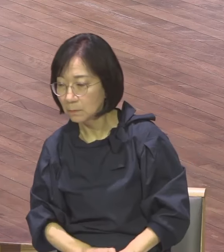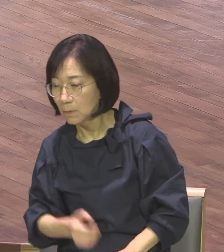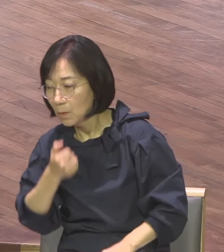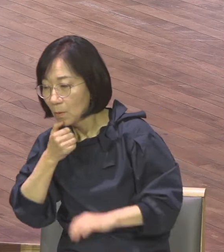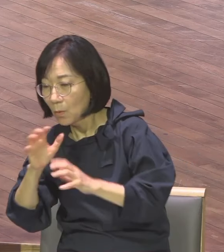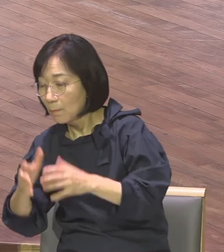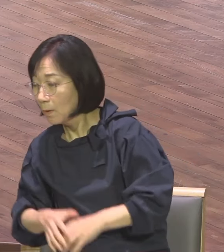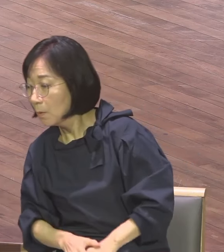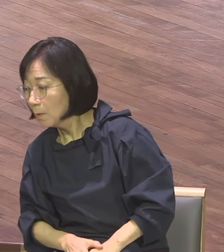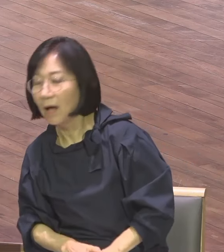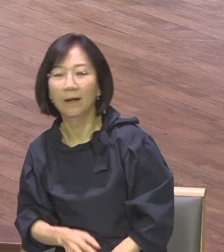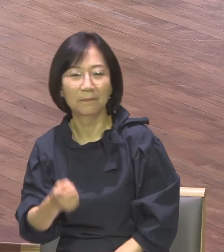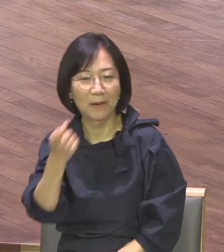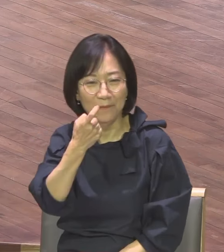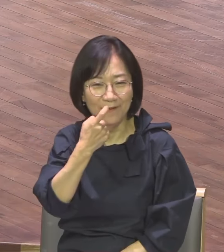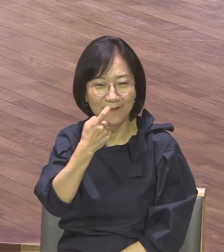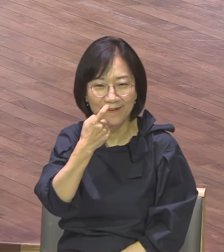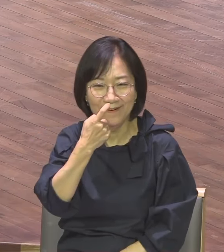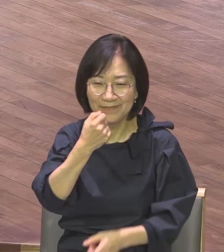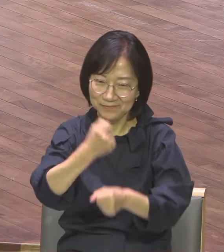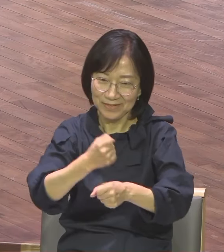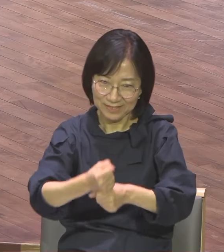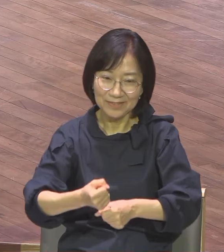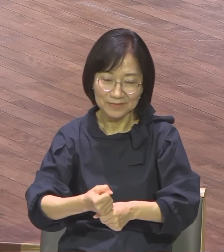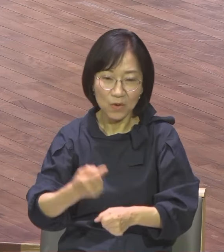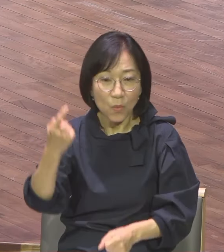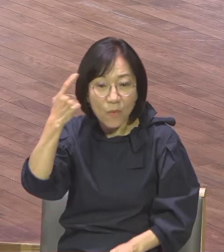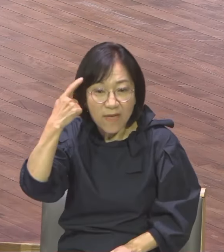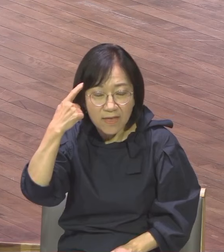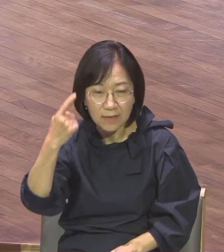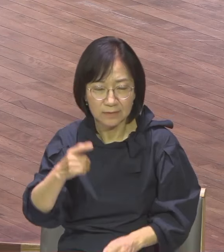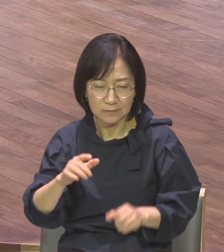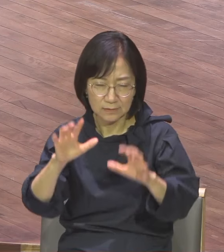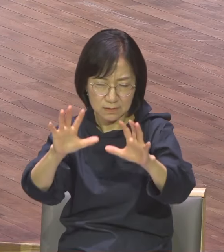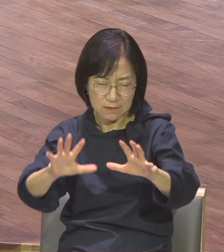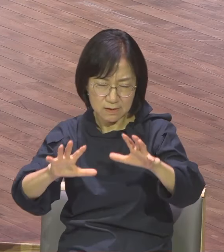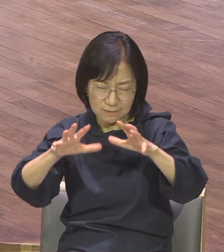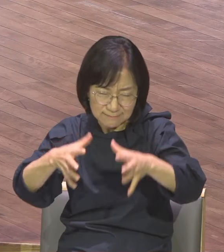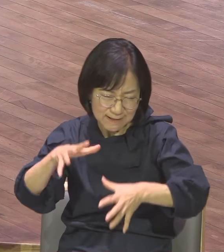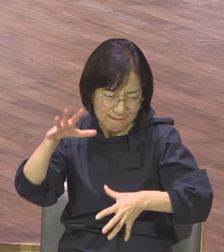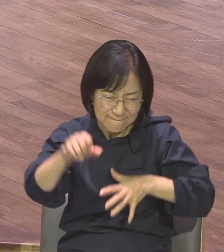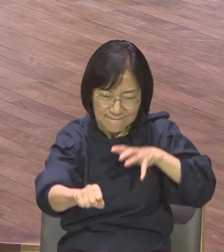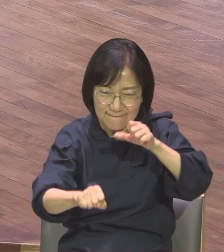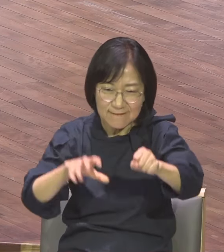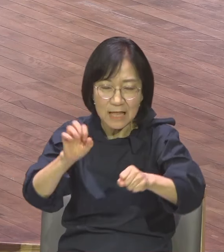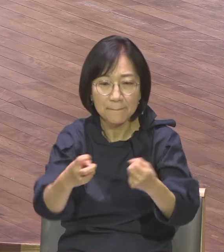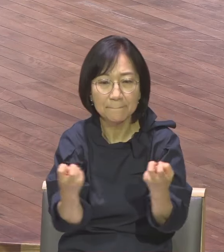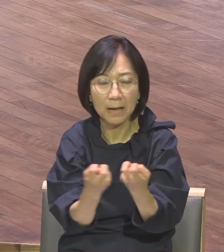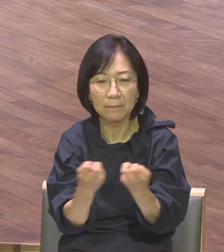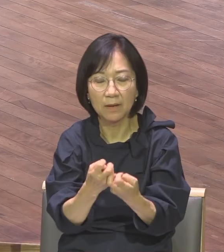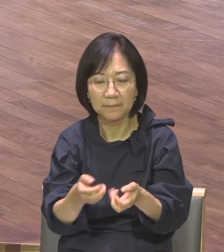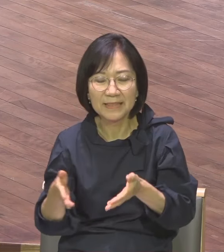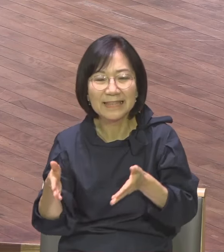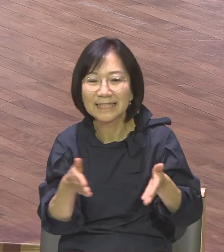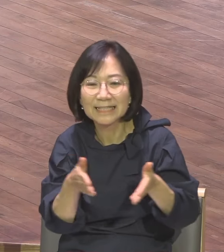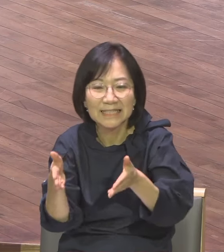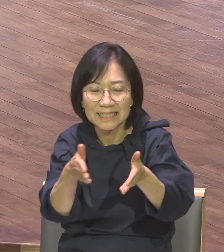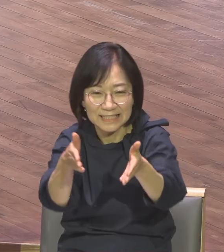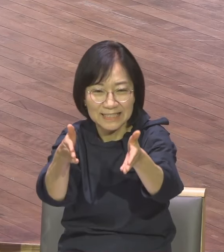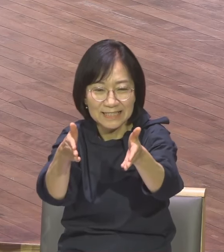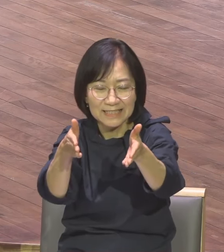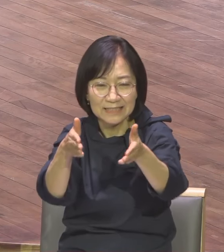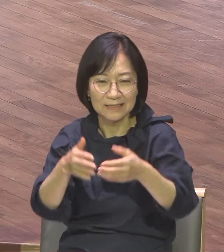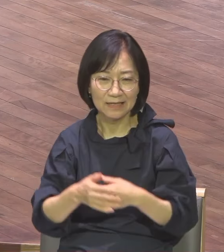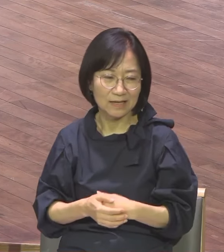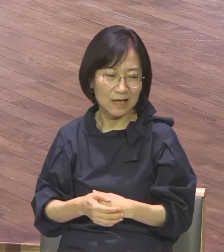로마 시대에 전 세계를 장악하기 위해서 이 닦은 것이 도로예요. 도로. 그러니까 도로